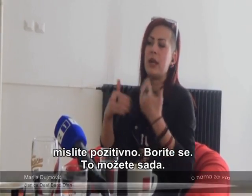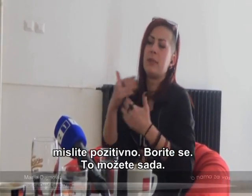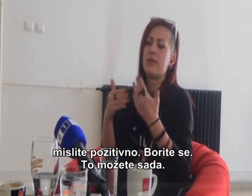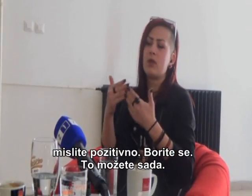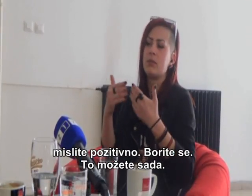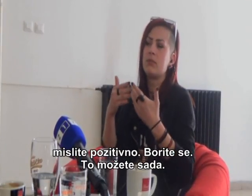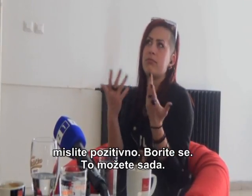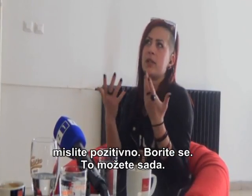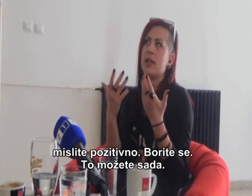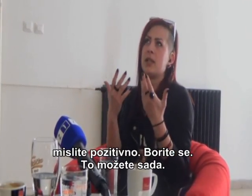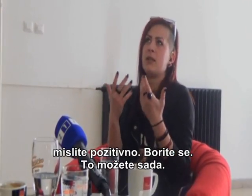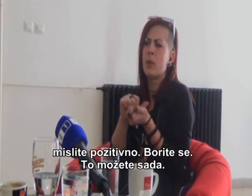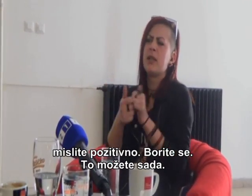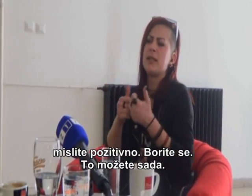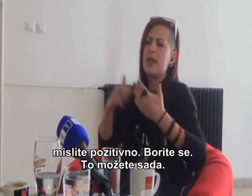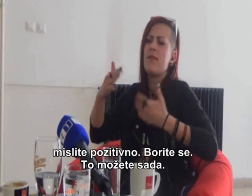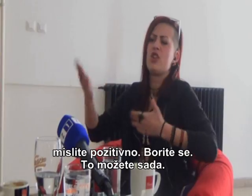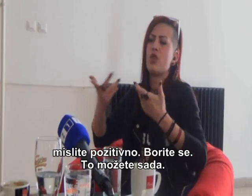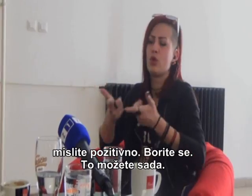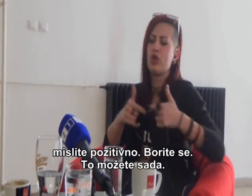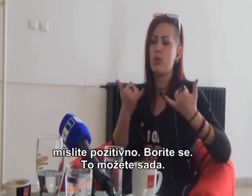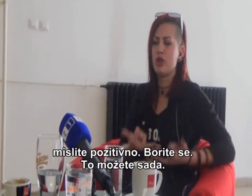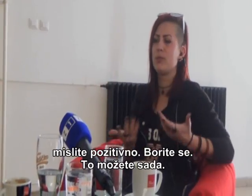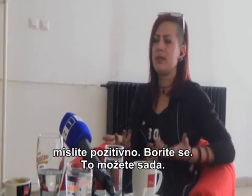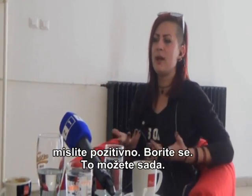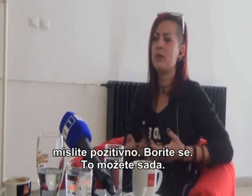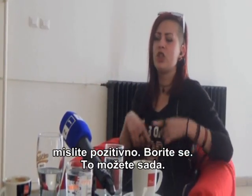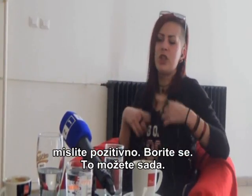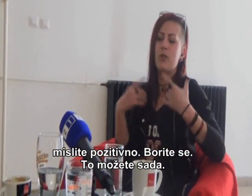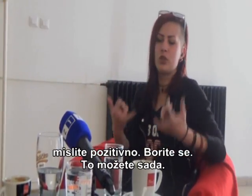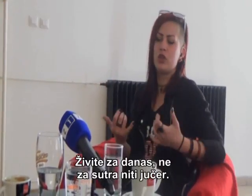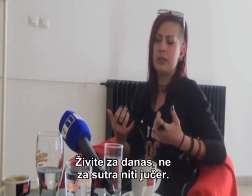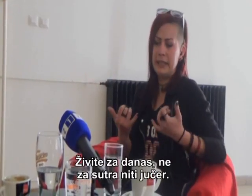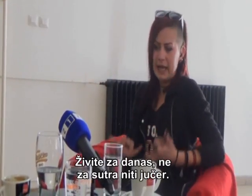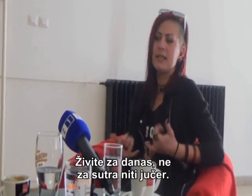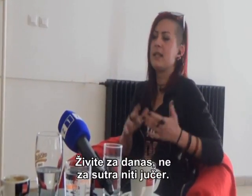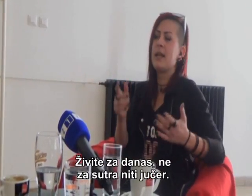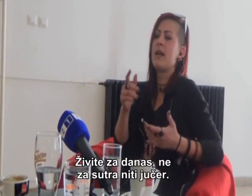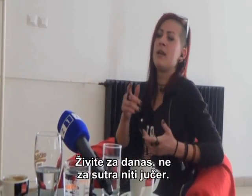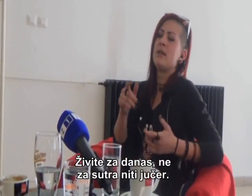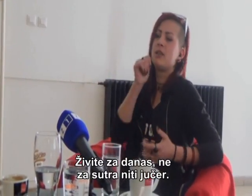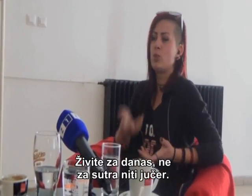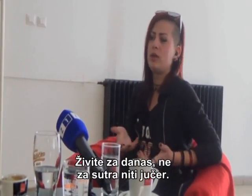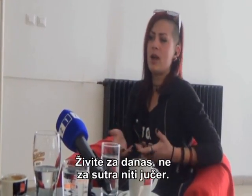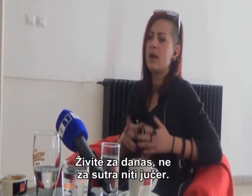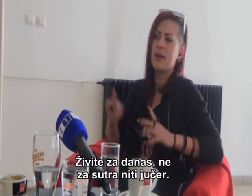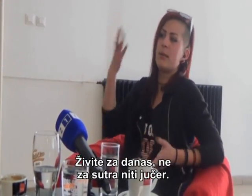nakon bojiti se i će ono što možemo da. I činimo danas, a ne da ne, ne da